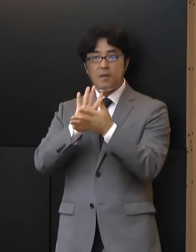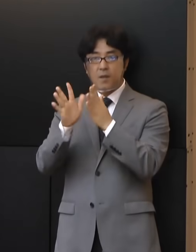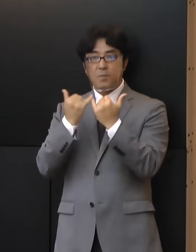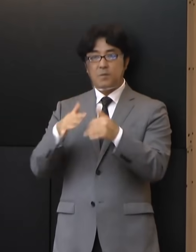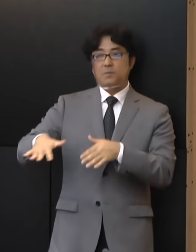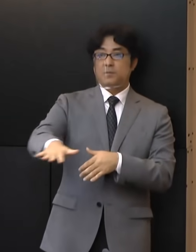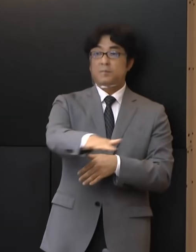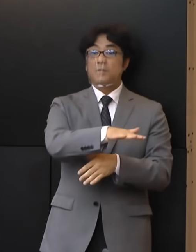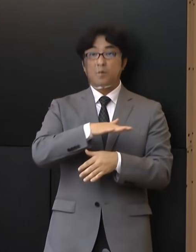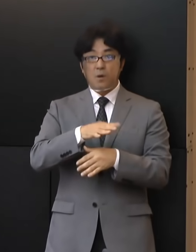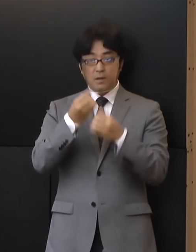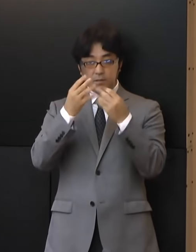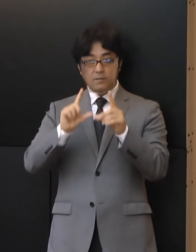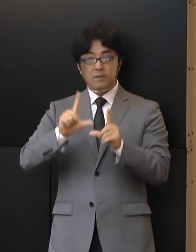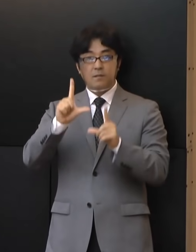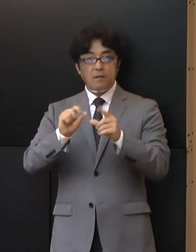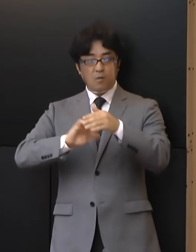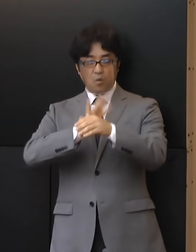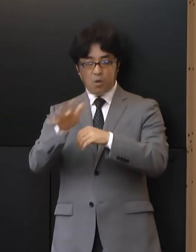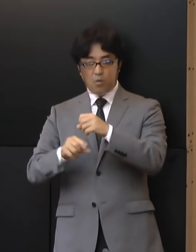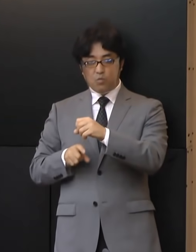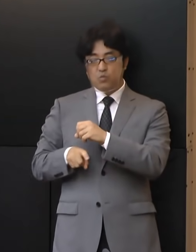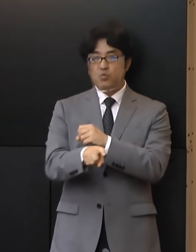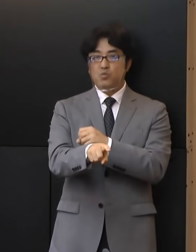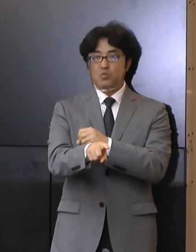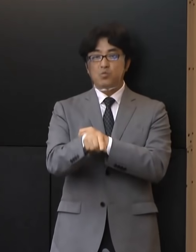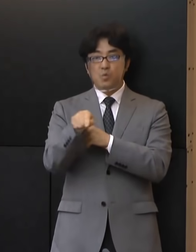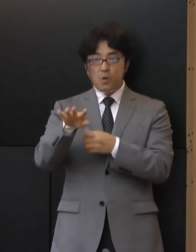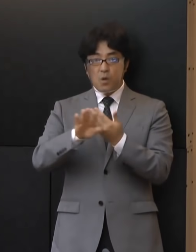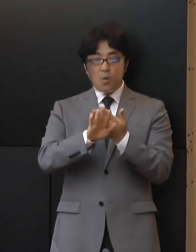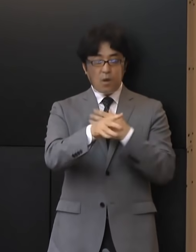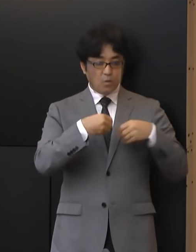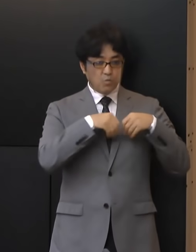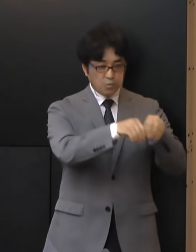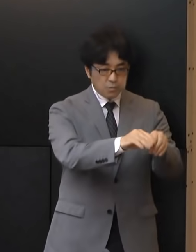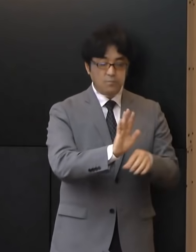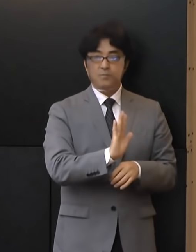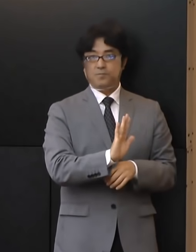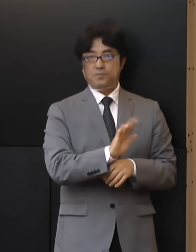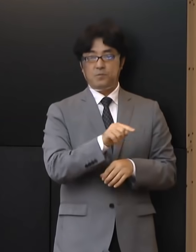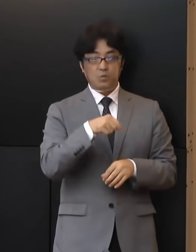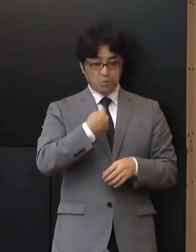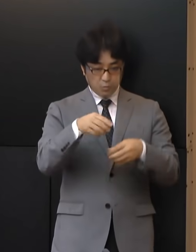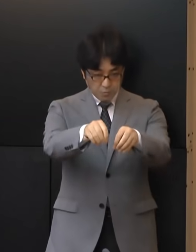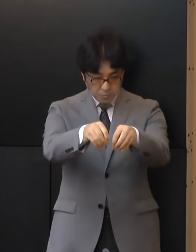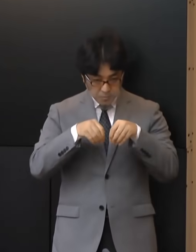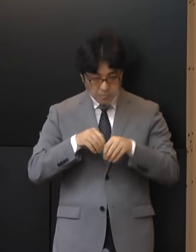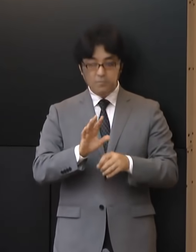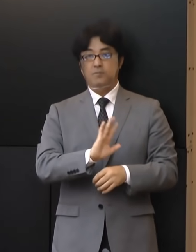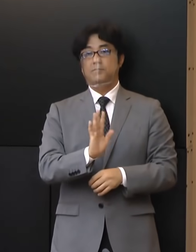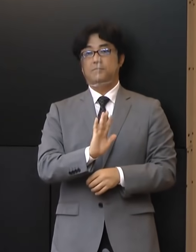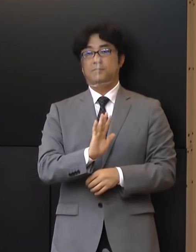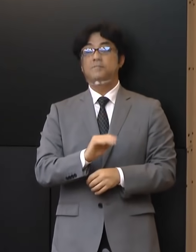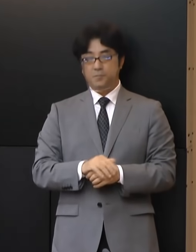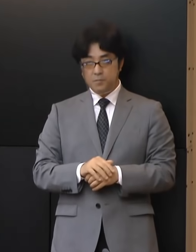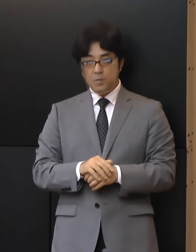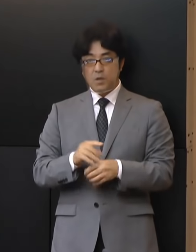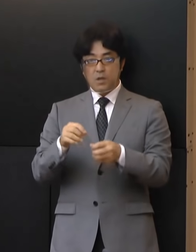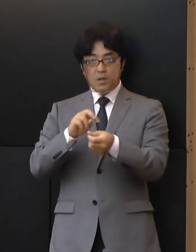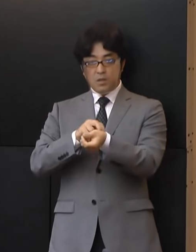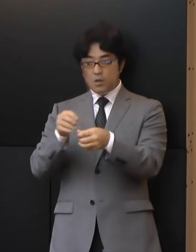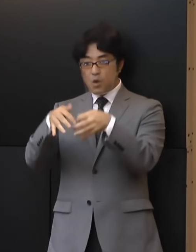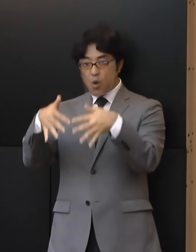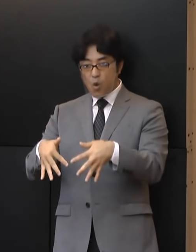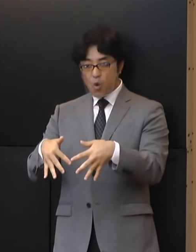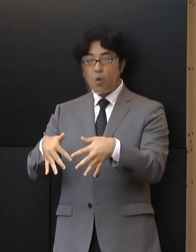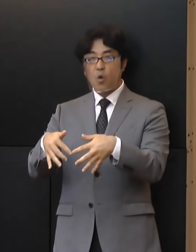続き新型コロナウイルスを人にうつさない、自分もうつらない、そして医療体制を潰